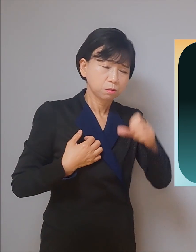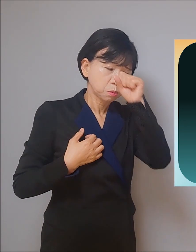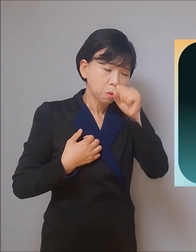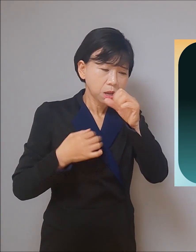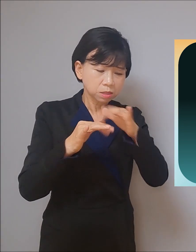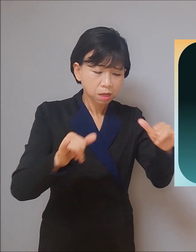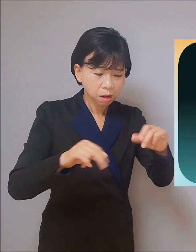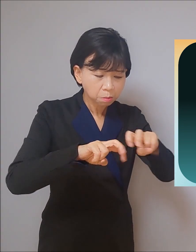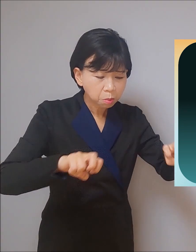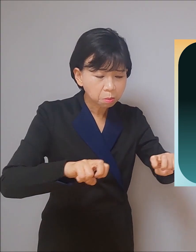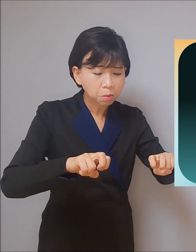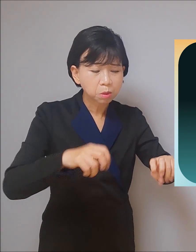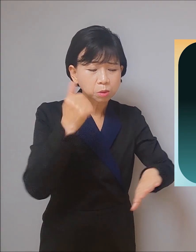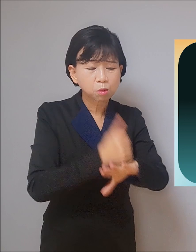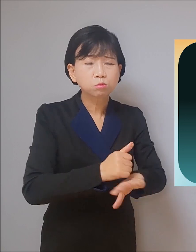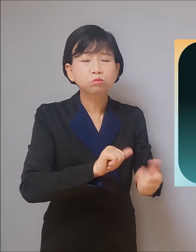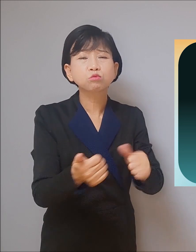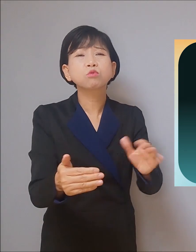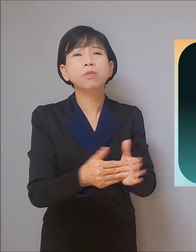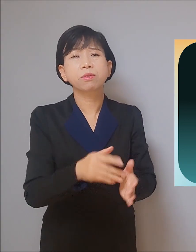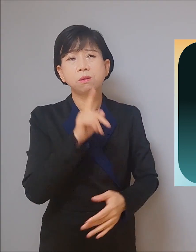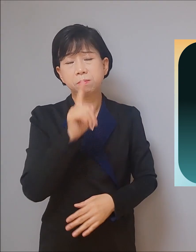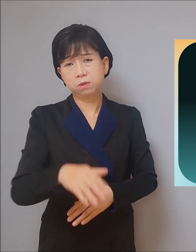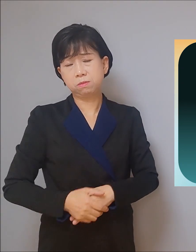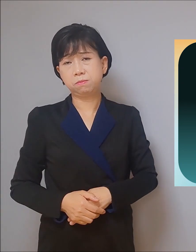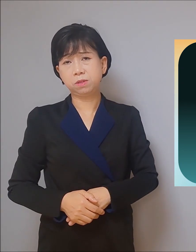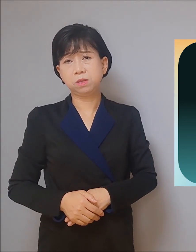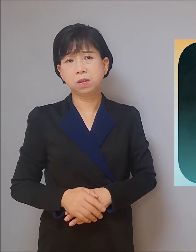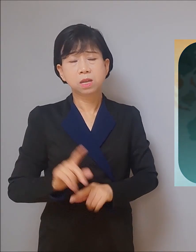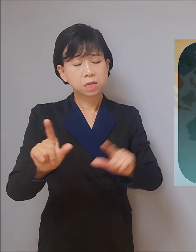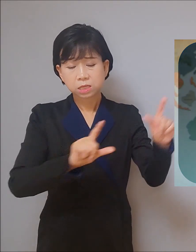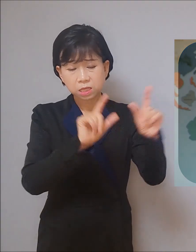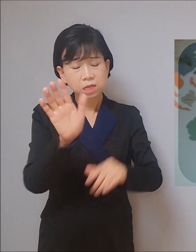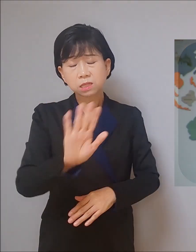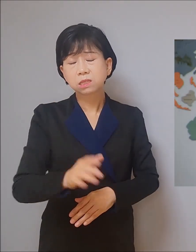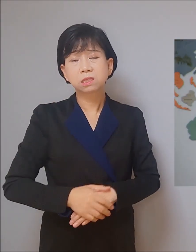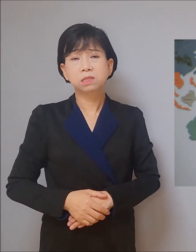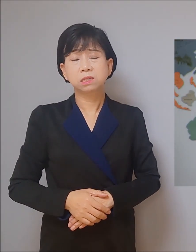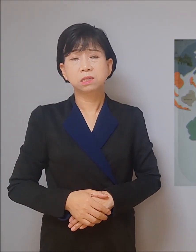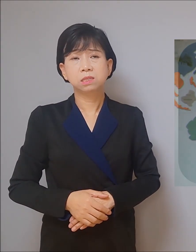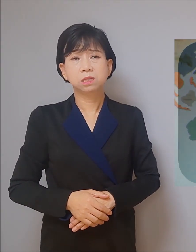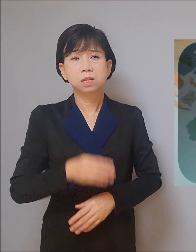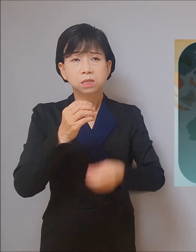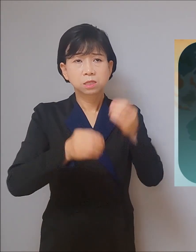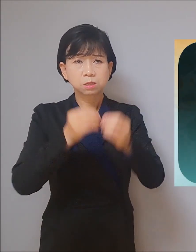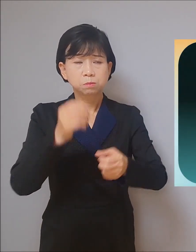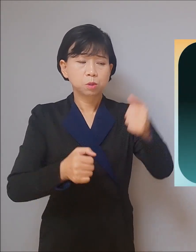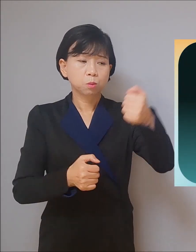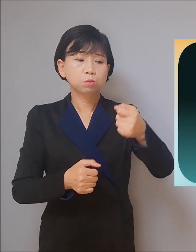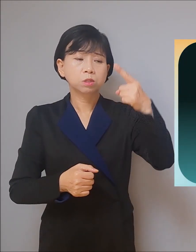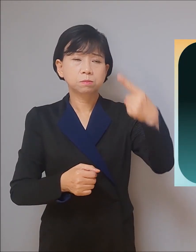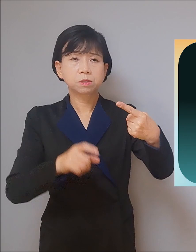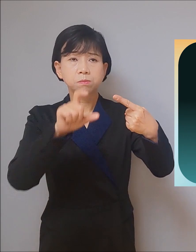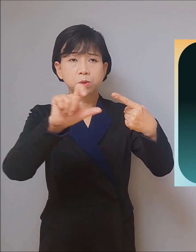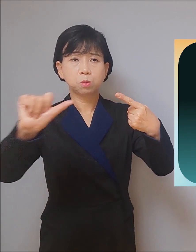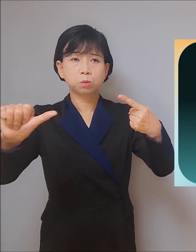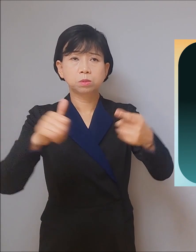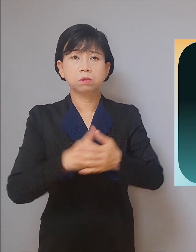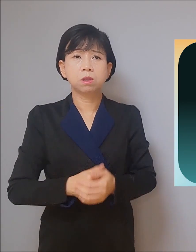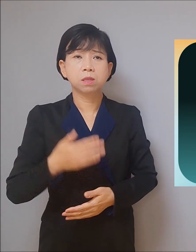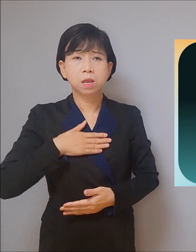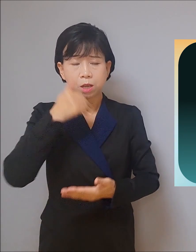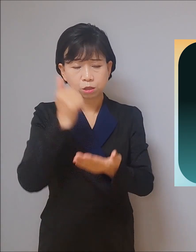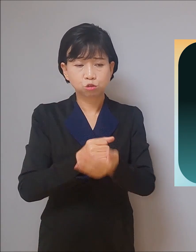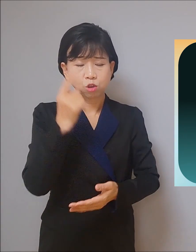보이지만 사망 선고가 이미 내려져 있다라는 말씀입니다. 시편 51편 5절에는 이렇게까지 이야기합니다.